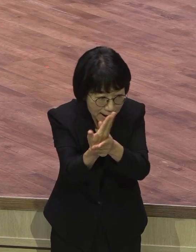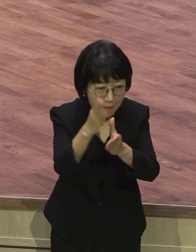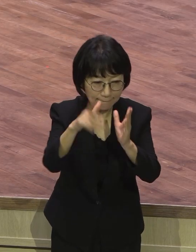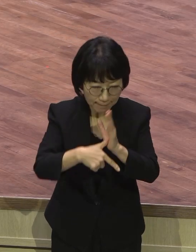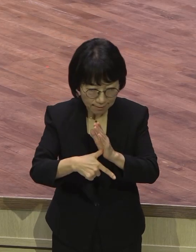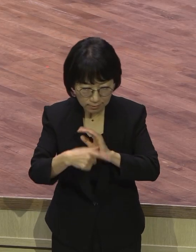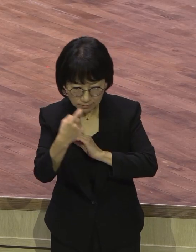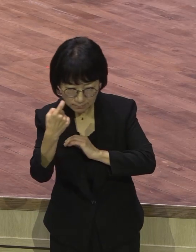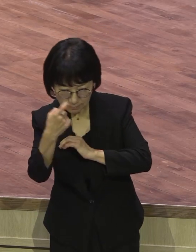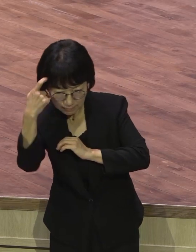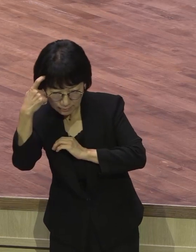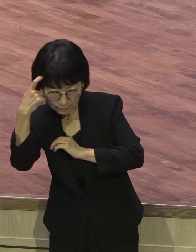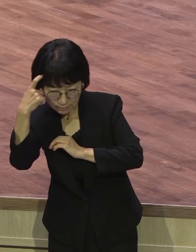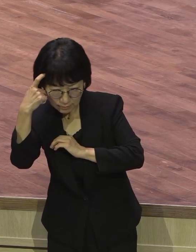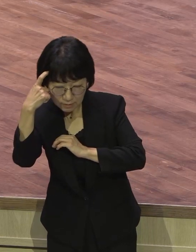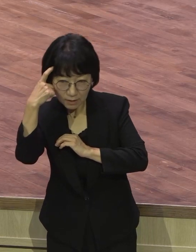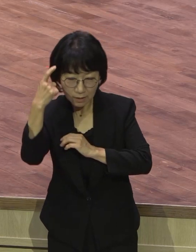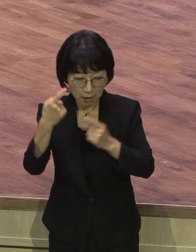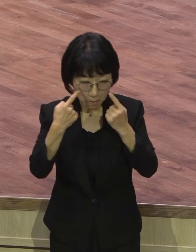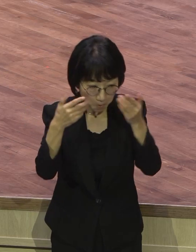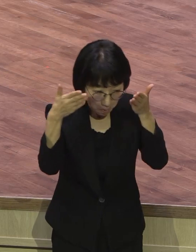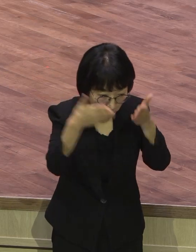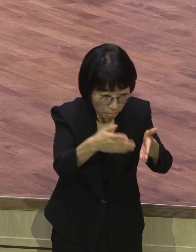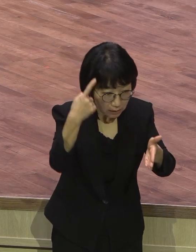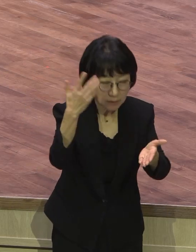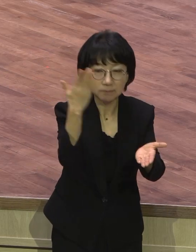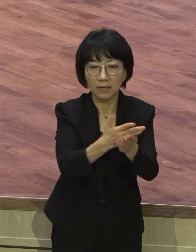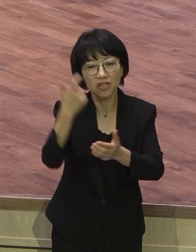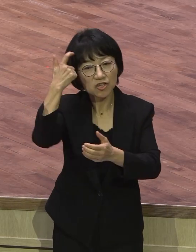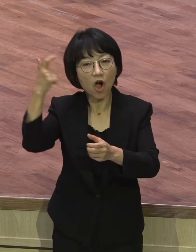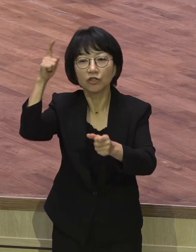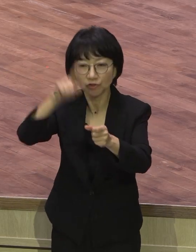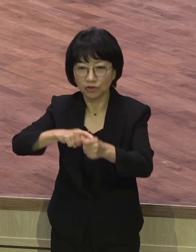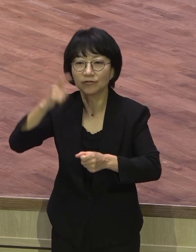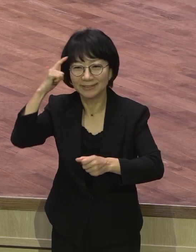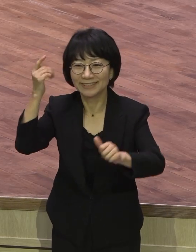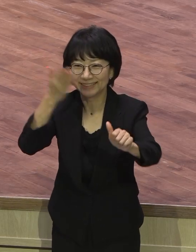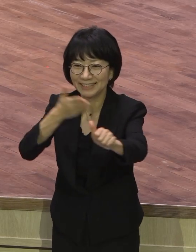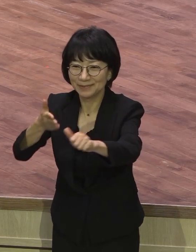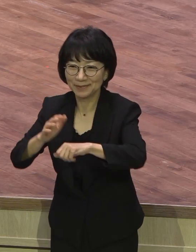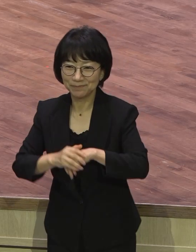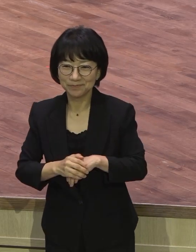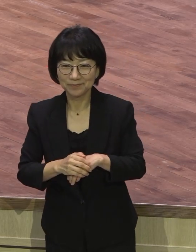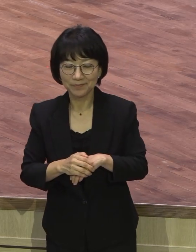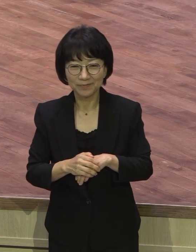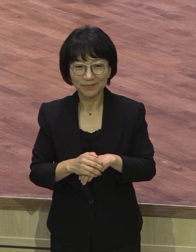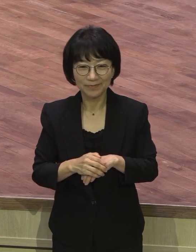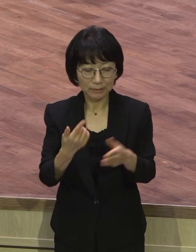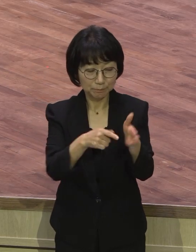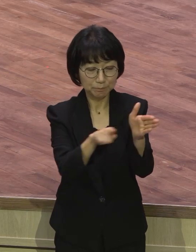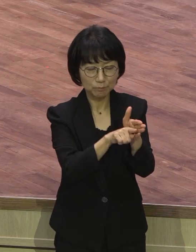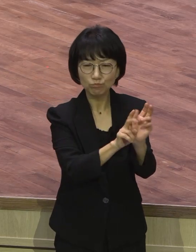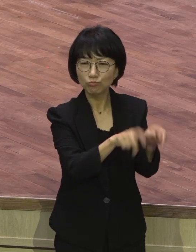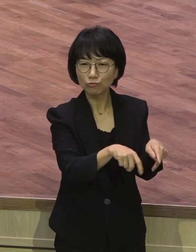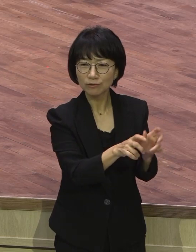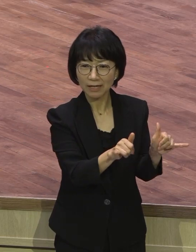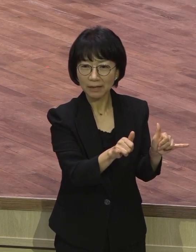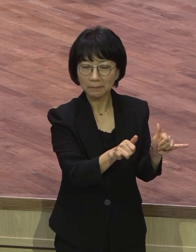차이점이 이겁니다 불신자 차이점이 이거라고 여러분에게 무슨 형태의 광풍이 불어와 있어도